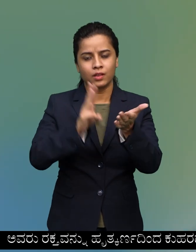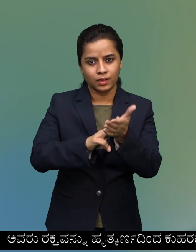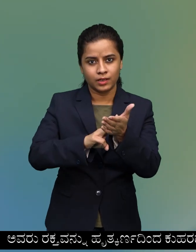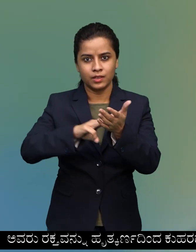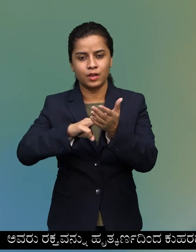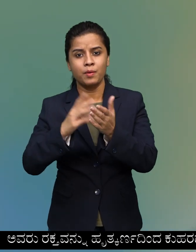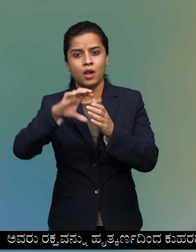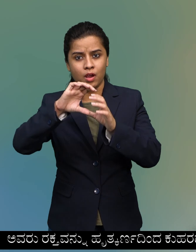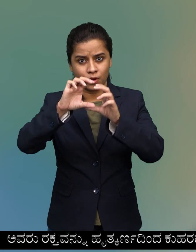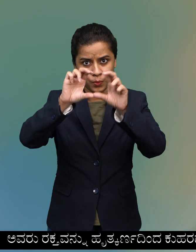ಮಾಡಿದರು.